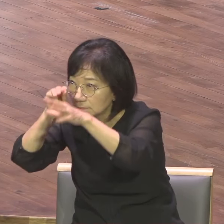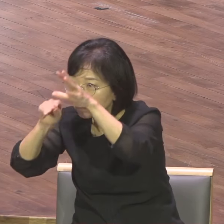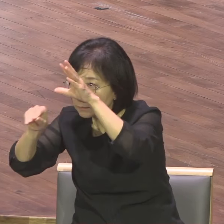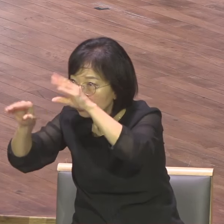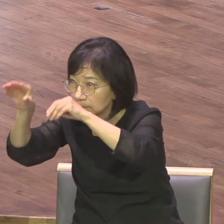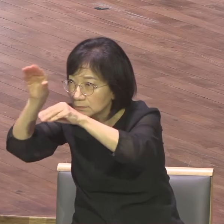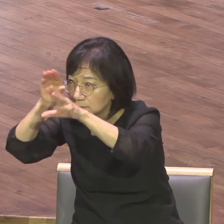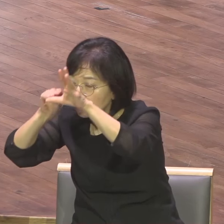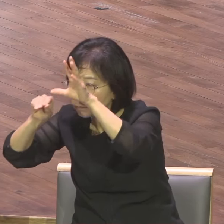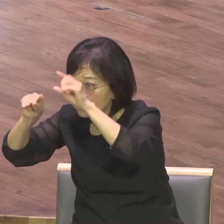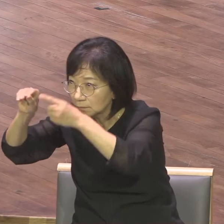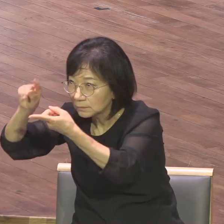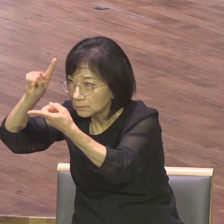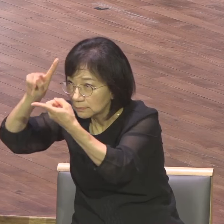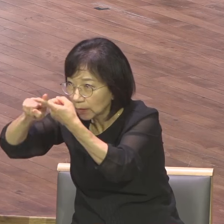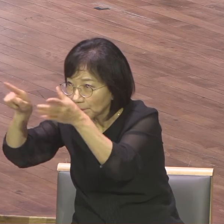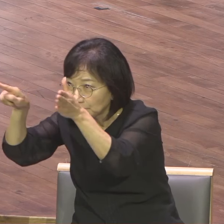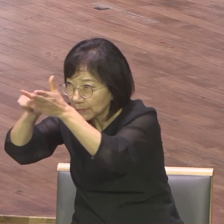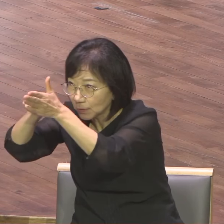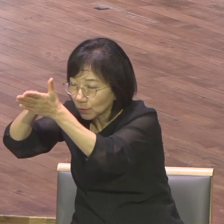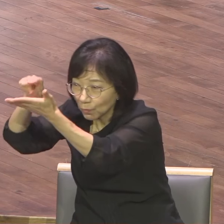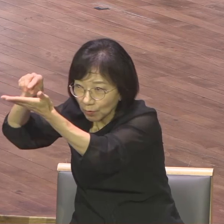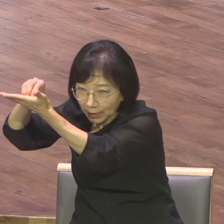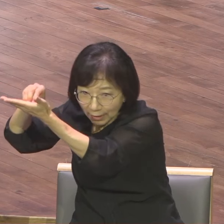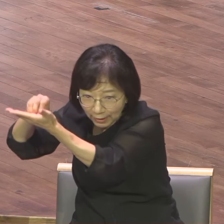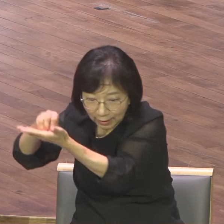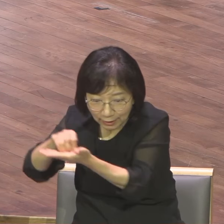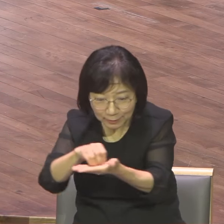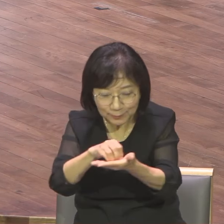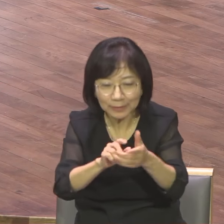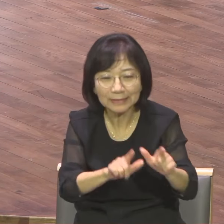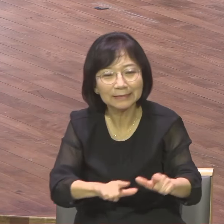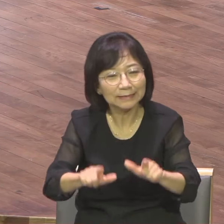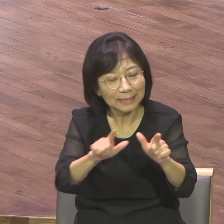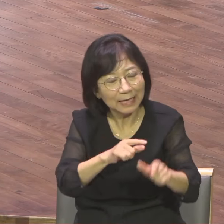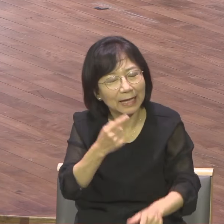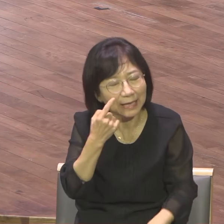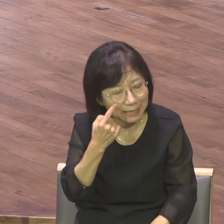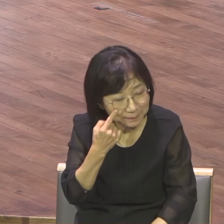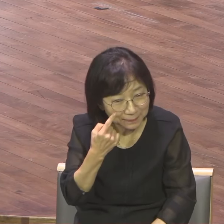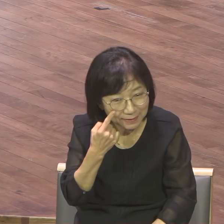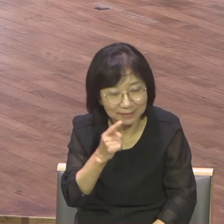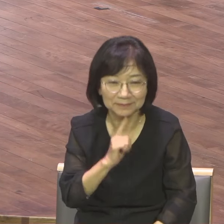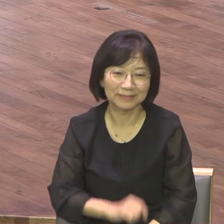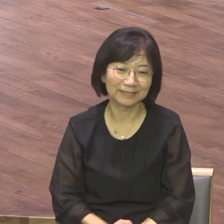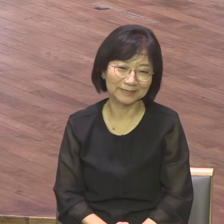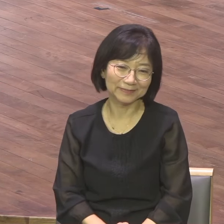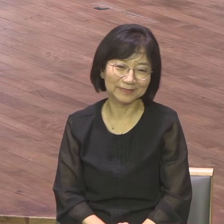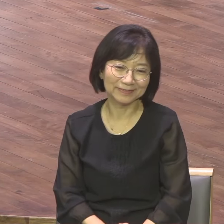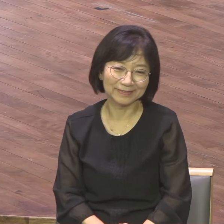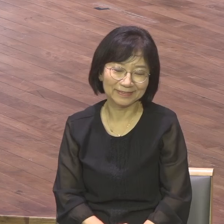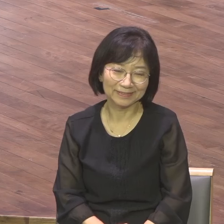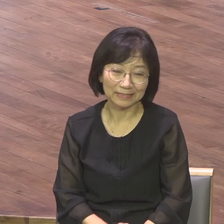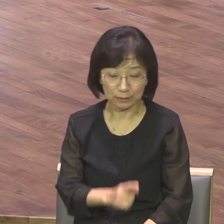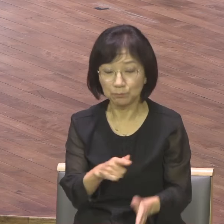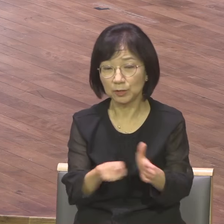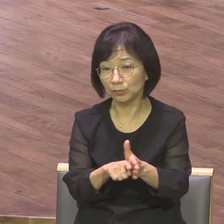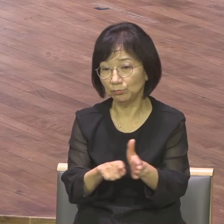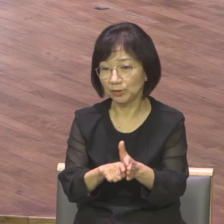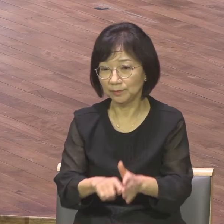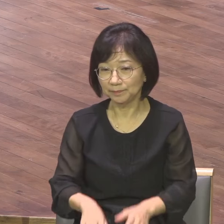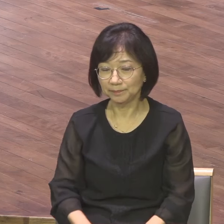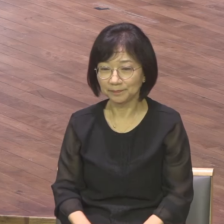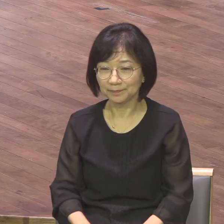것이 믿음이에요. 말씀을 들었으면 그걸 말씀대로 살아보는 겁니다. 살아보는 거예요. 뭐 다 안 돼도